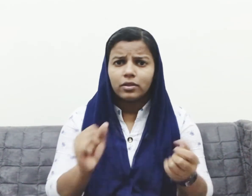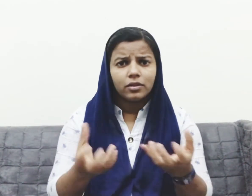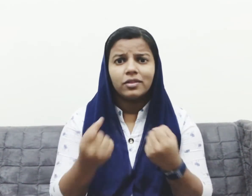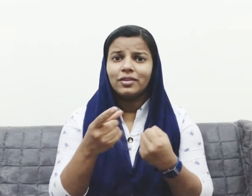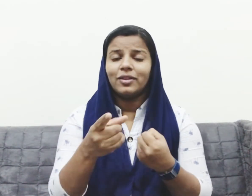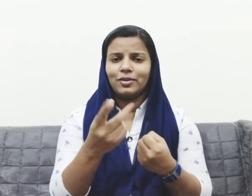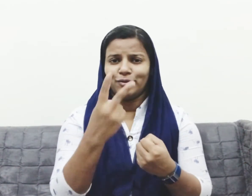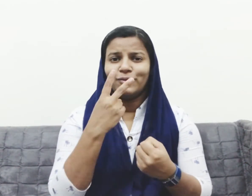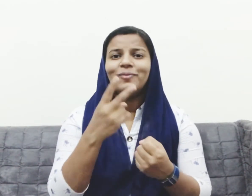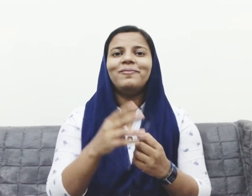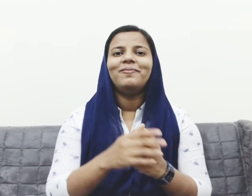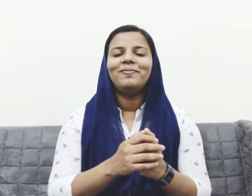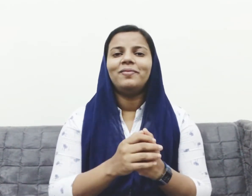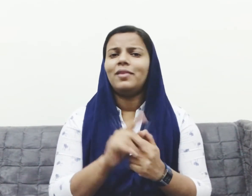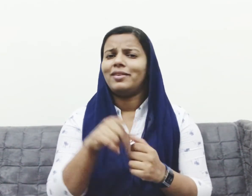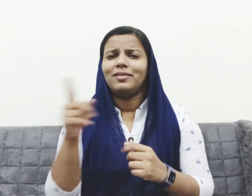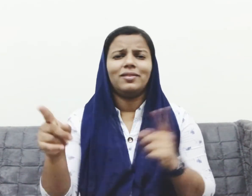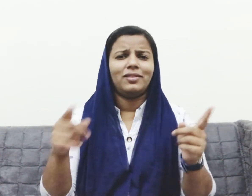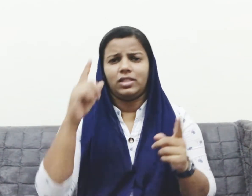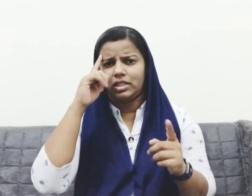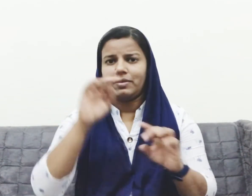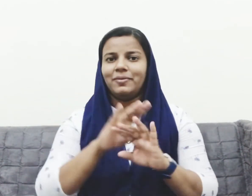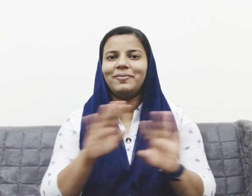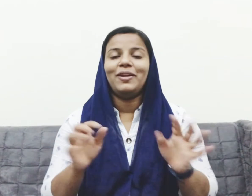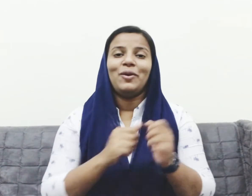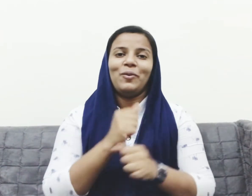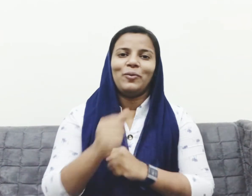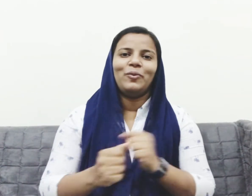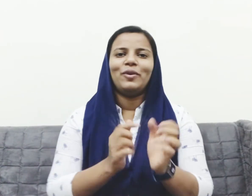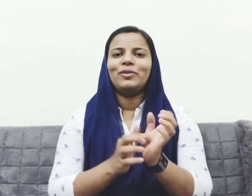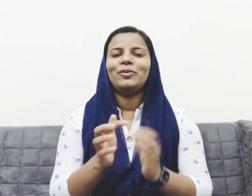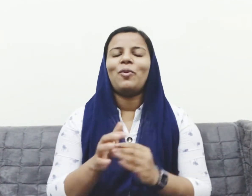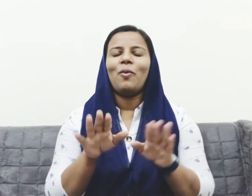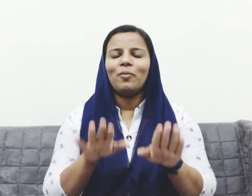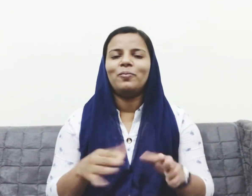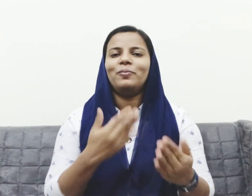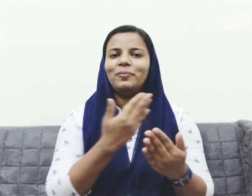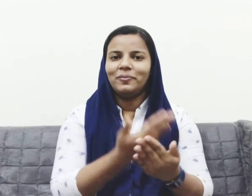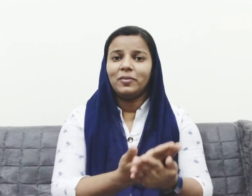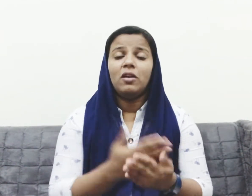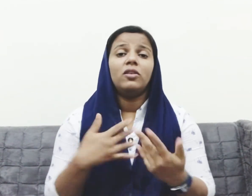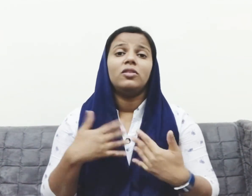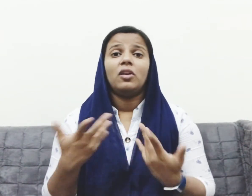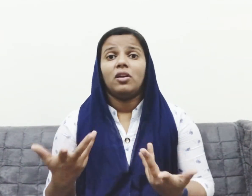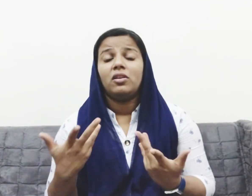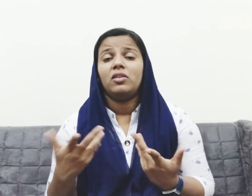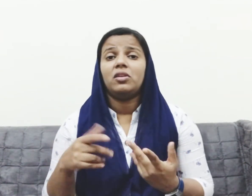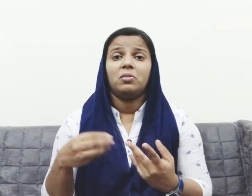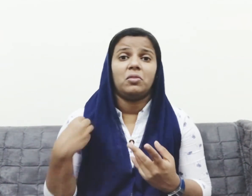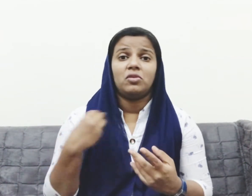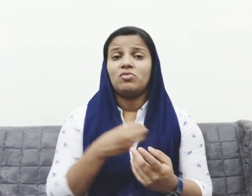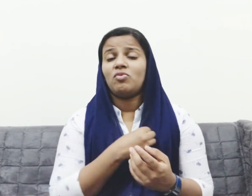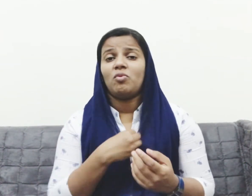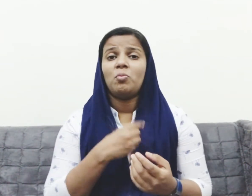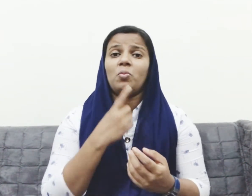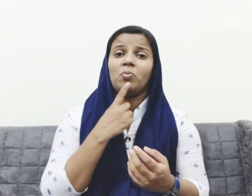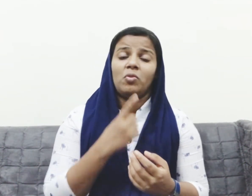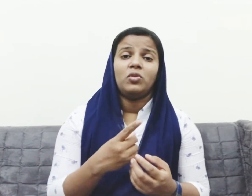നിങ്ങൾ? ഇങ്ങോട്ട് നോക്കെ. ആമേൻ. അതും ഇതും പറഞ്ഞ് സമയം കളയല്, ഓടി അങ്ങ് അടുത്ത് ചെന്നേക്കണം. അതും ഇതും പറഞ്ഞുകൊണ്ട് അയ്യോ എങ്ങനായി പോയി, ഡോക്ടർമാരങ്ങനെ പറഞ്ഞല്ലോ,